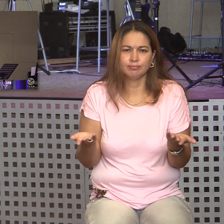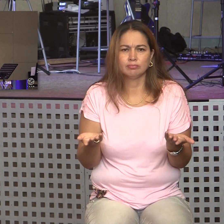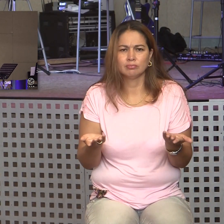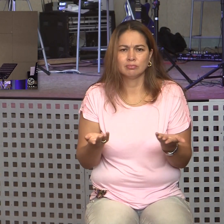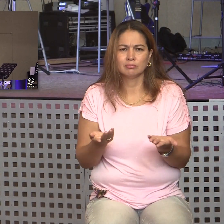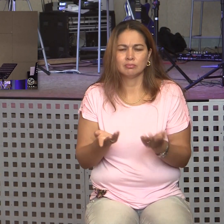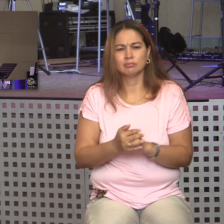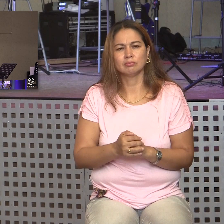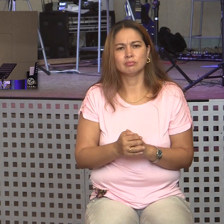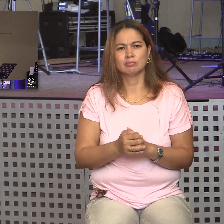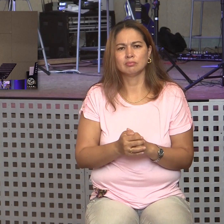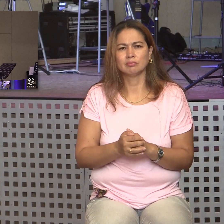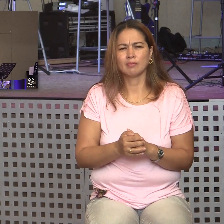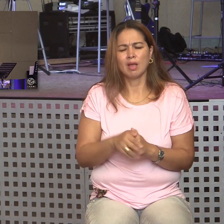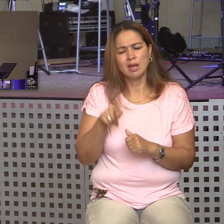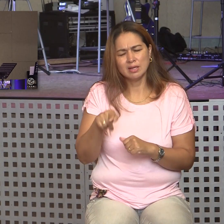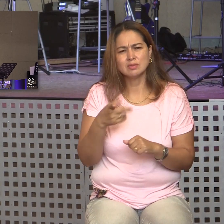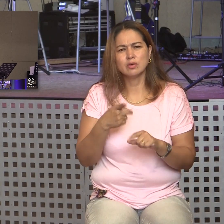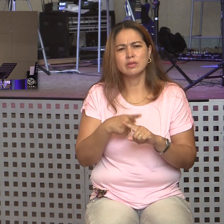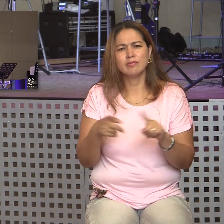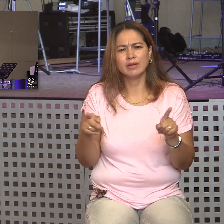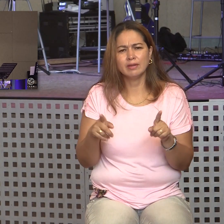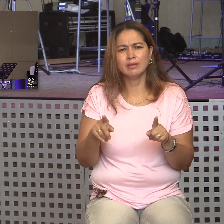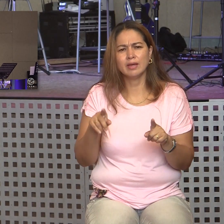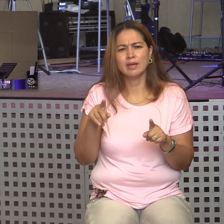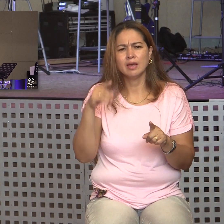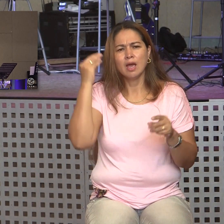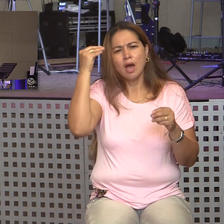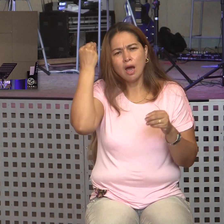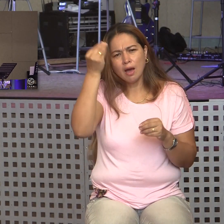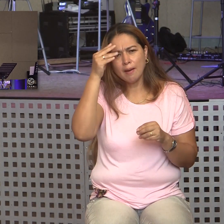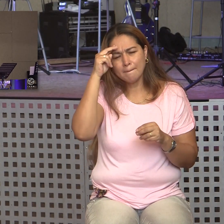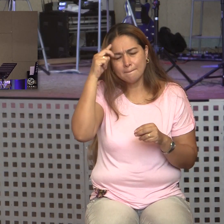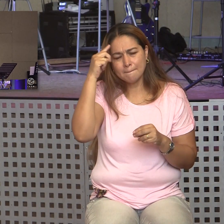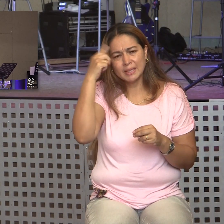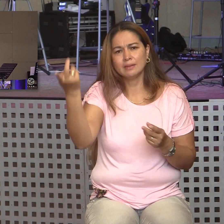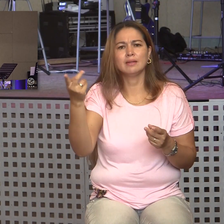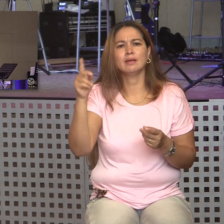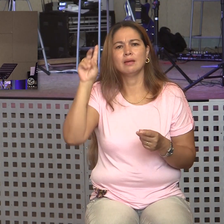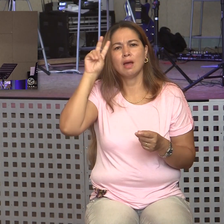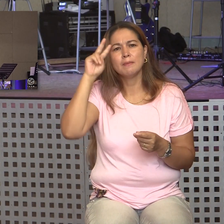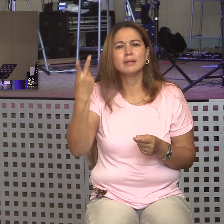No os gusta eso. Bueno, vamos a otra cosa que sea más interesante.